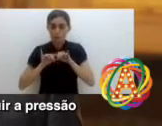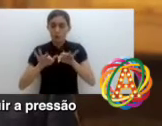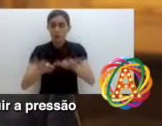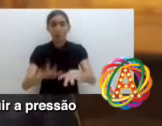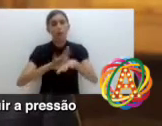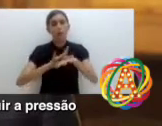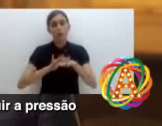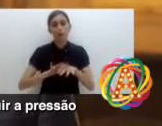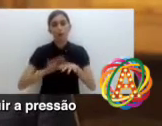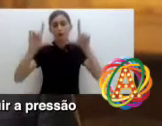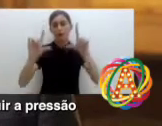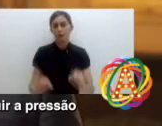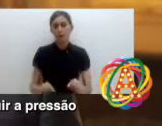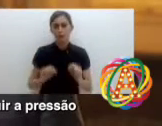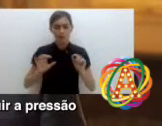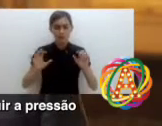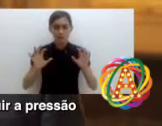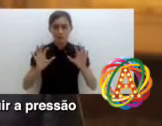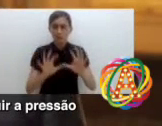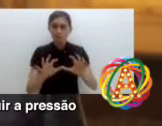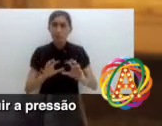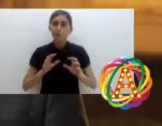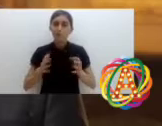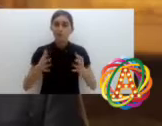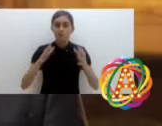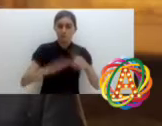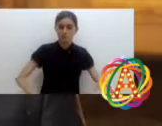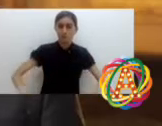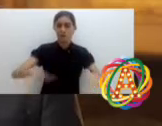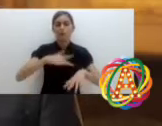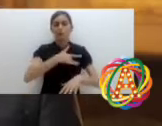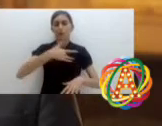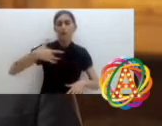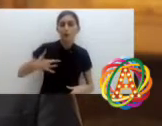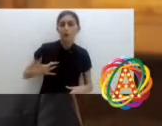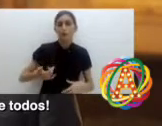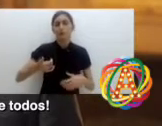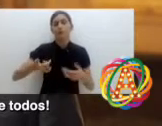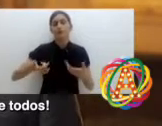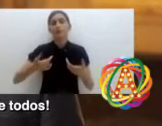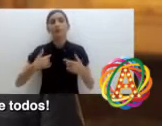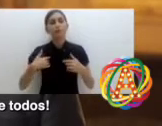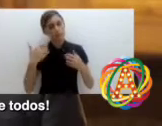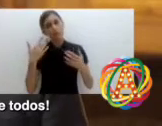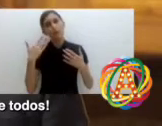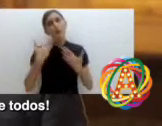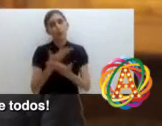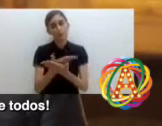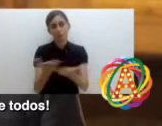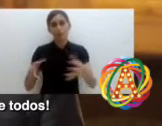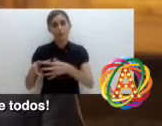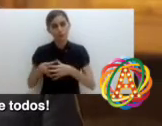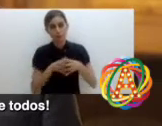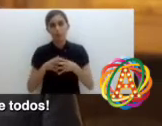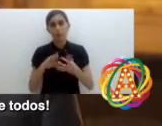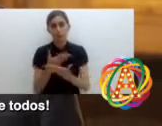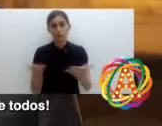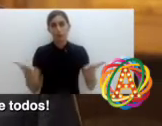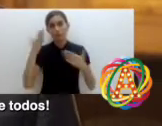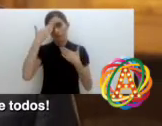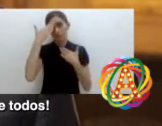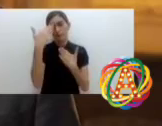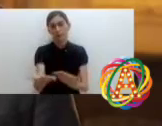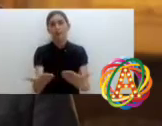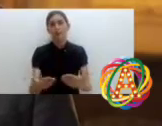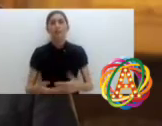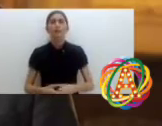interromper a aceleração da doença e diminuir a pressão sobre nosso sistema de saúde. Conto com a compreensão e engajamento de